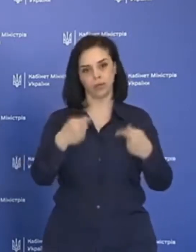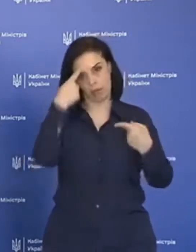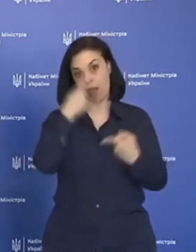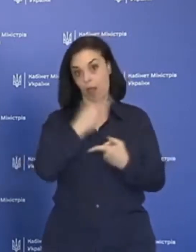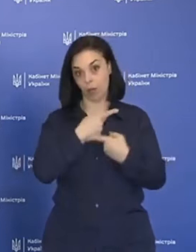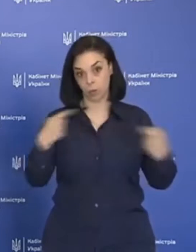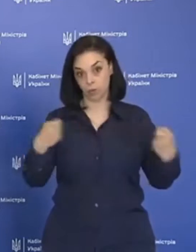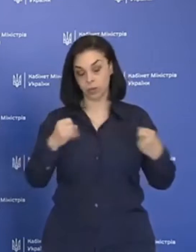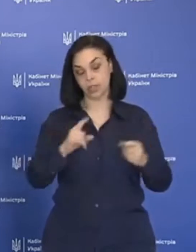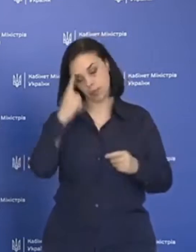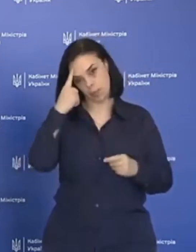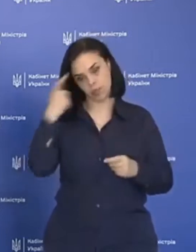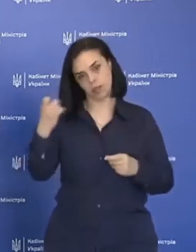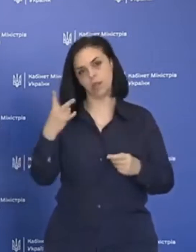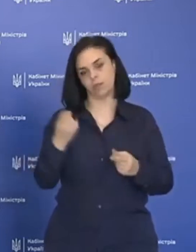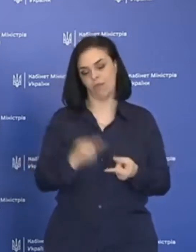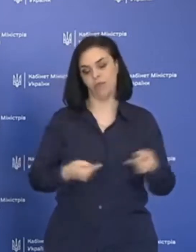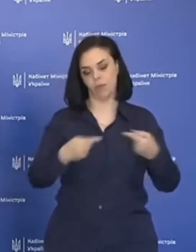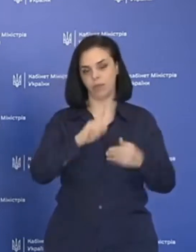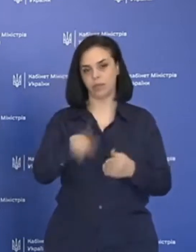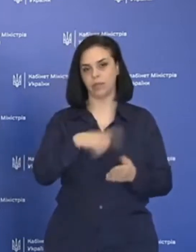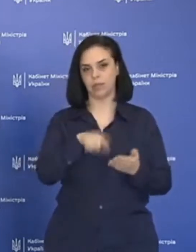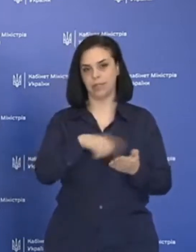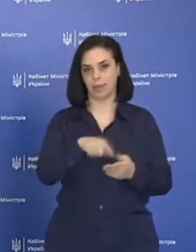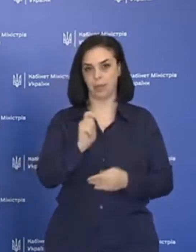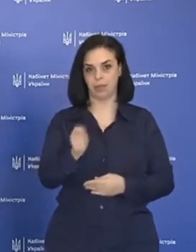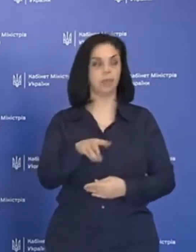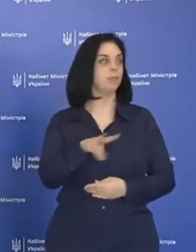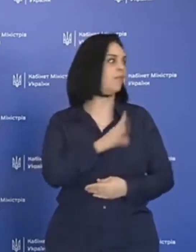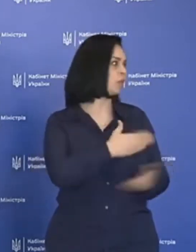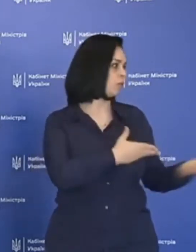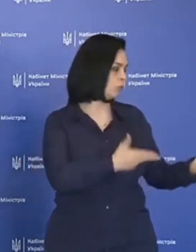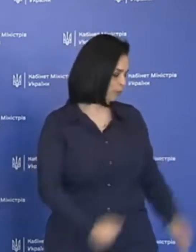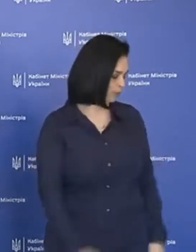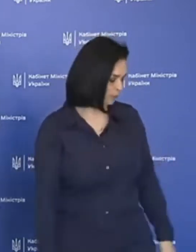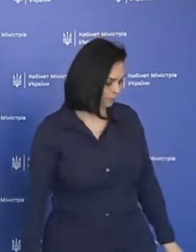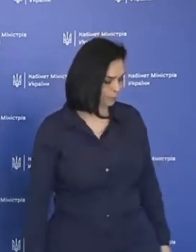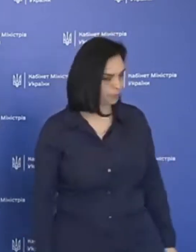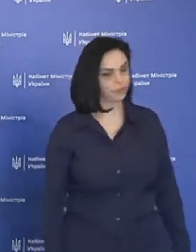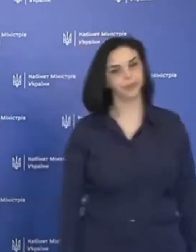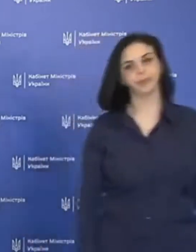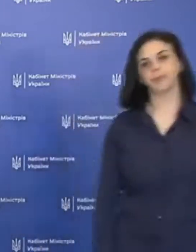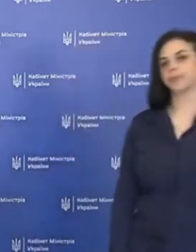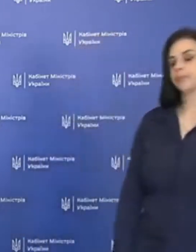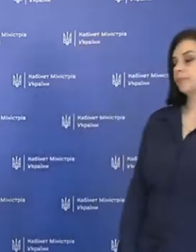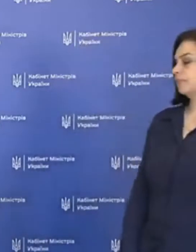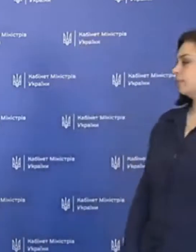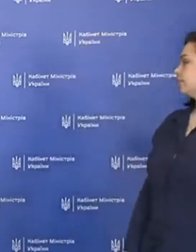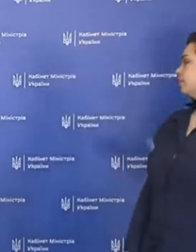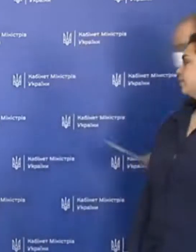анонс із посиланням на відповідні запитання. Отже, Максиму Володимировичу, прошу до слова.